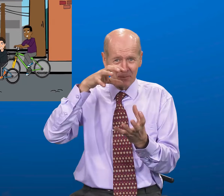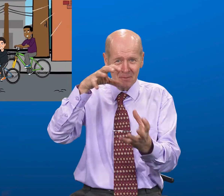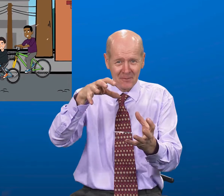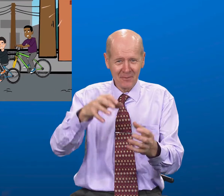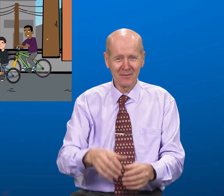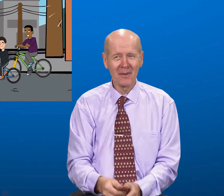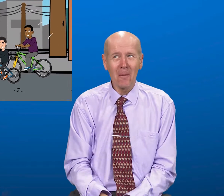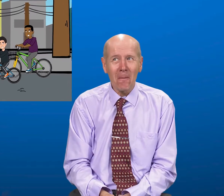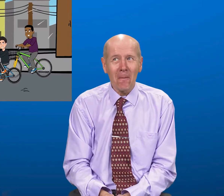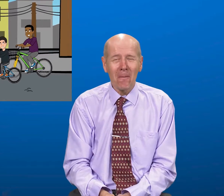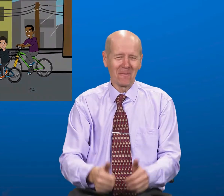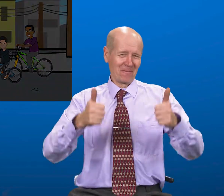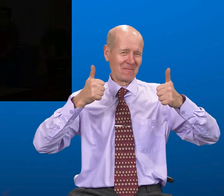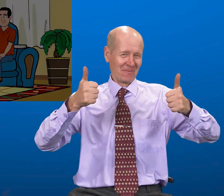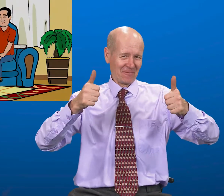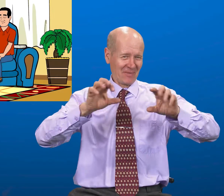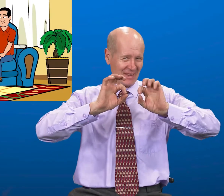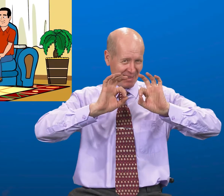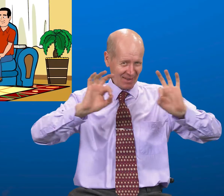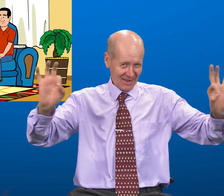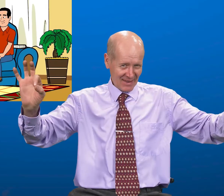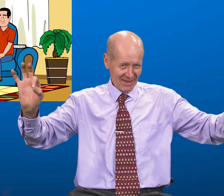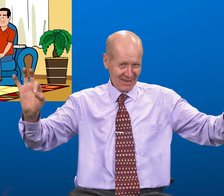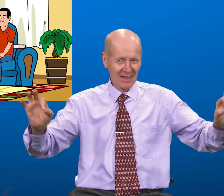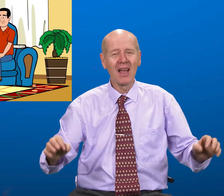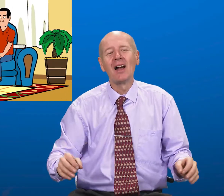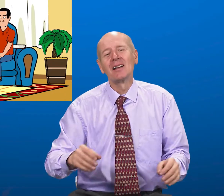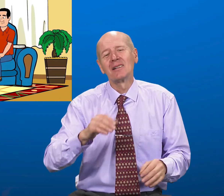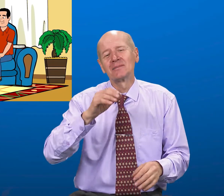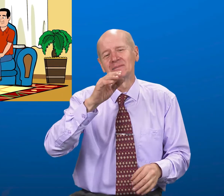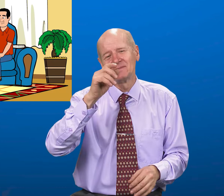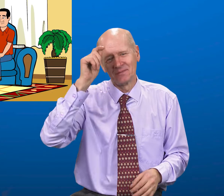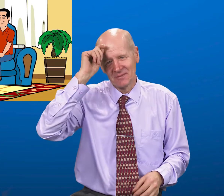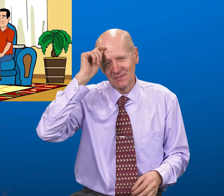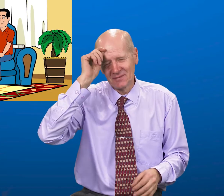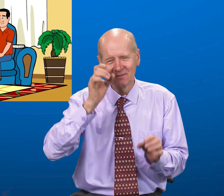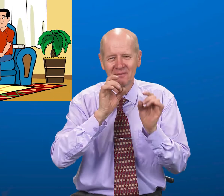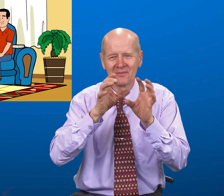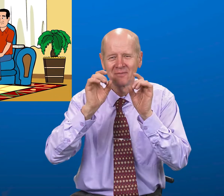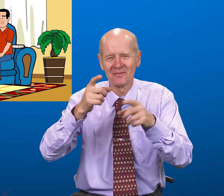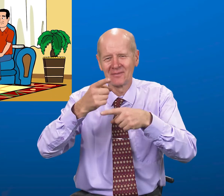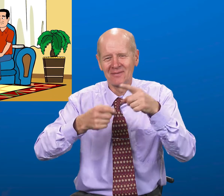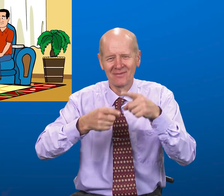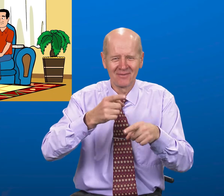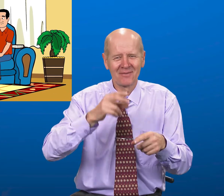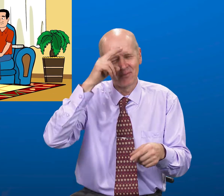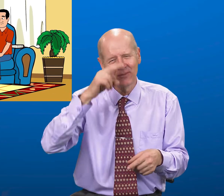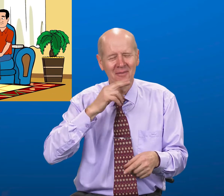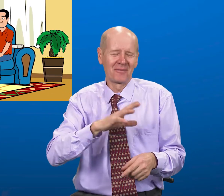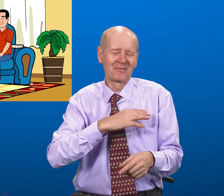это подарок!» В тот вечер, во время семейного служения, Джаред и Сэм взволнованно рассказывали своим родителям о том,